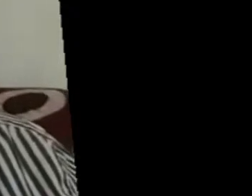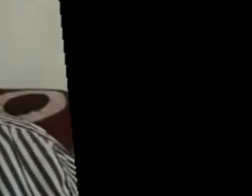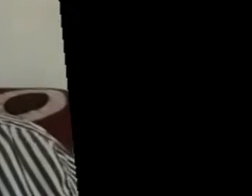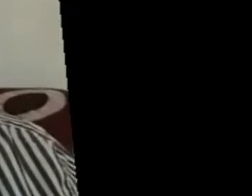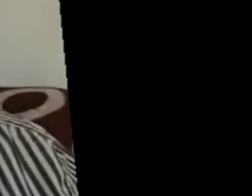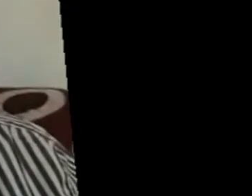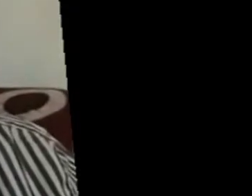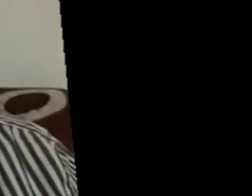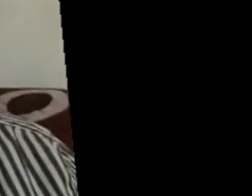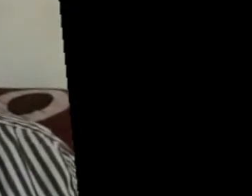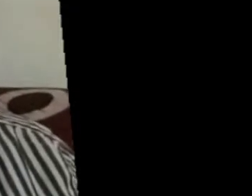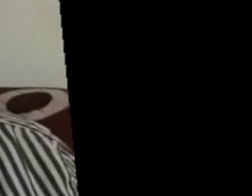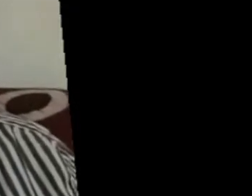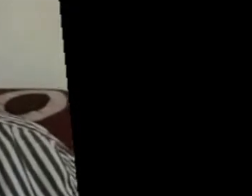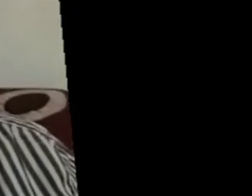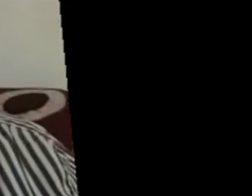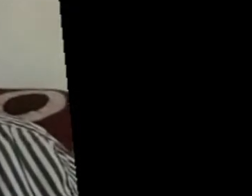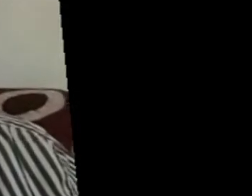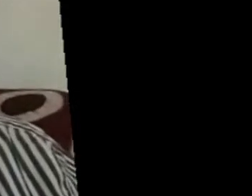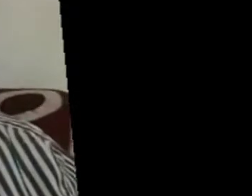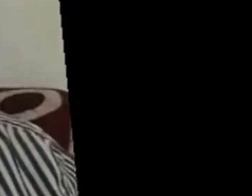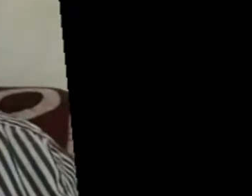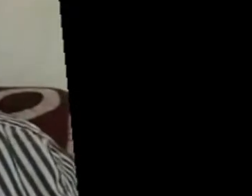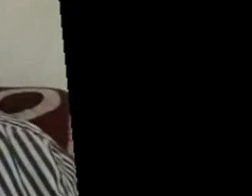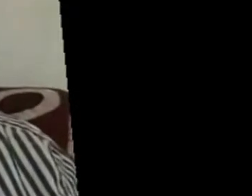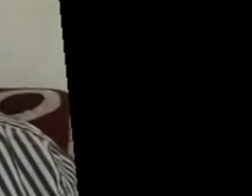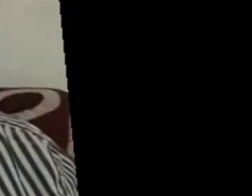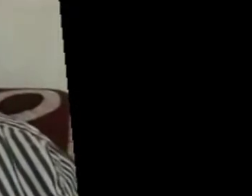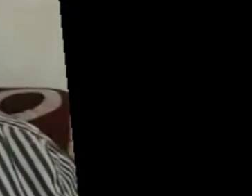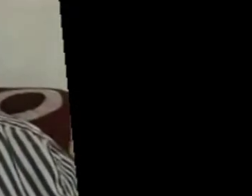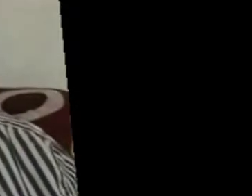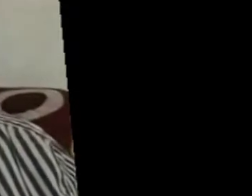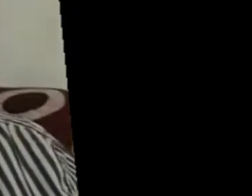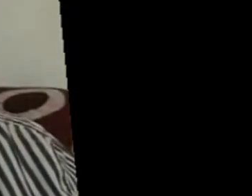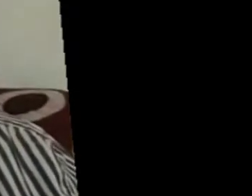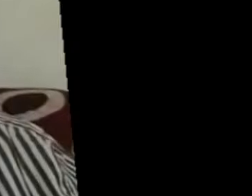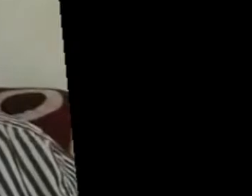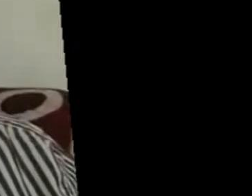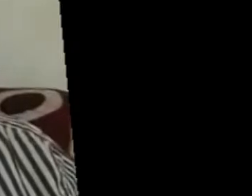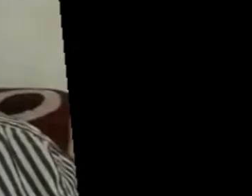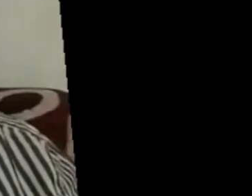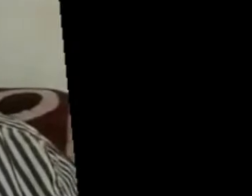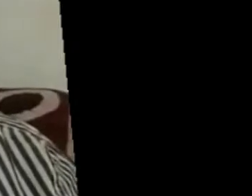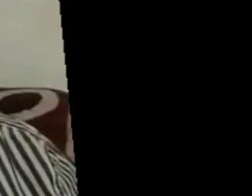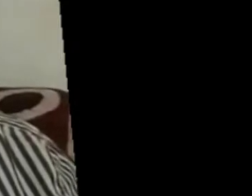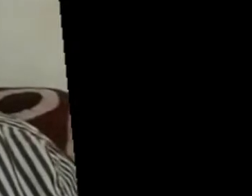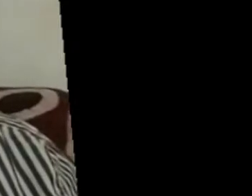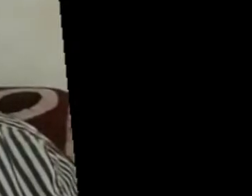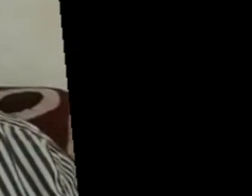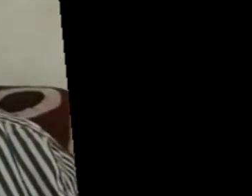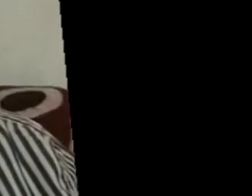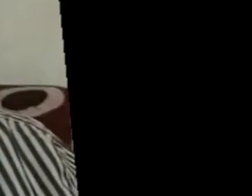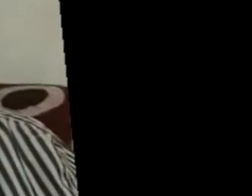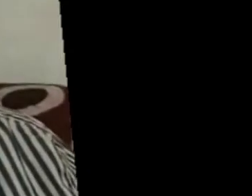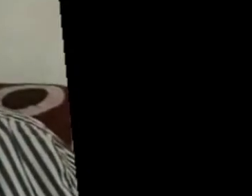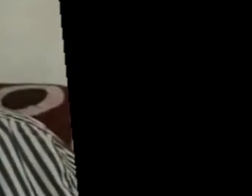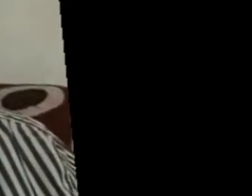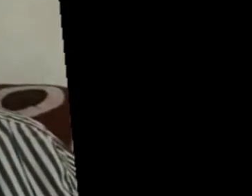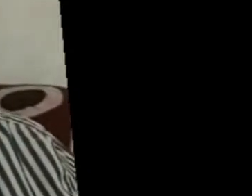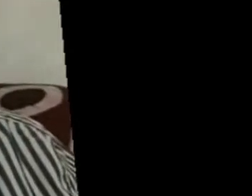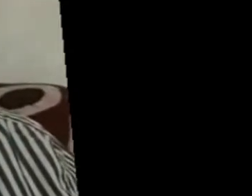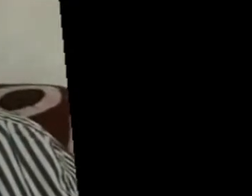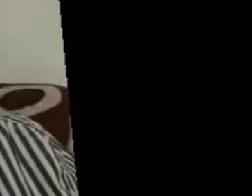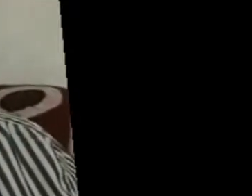esquizofrênico. Não que ele tem, que ele é agressivo, mas porque está dentro do tratamento. E